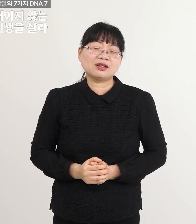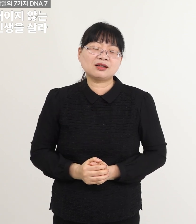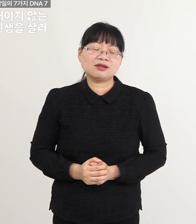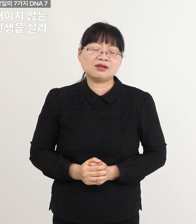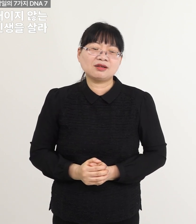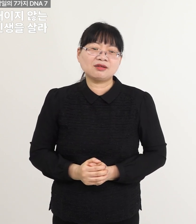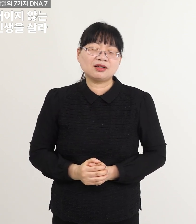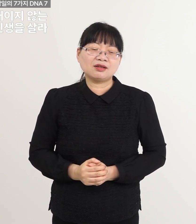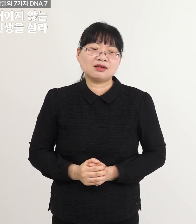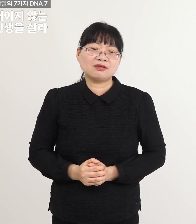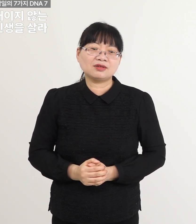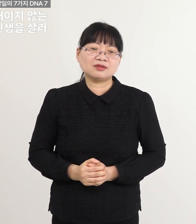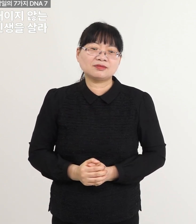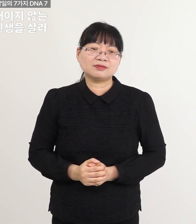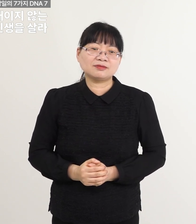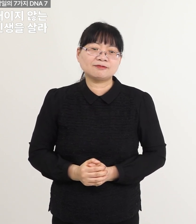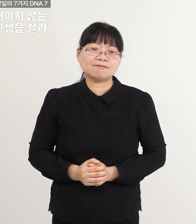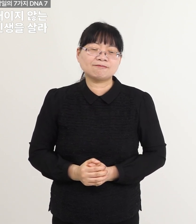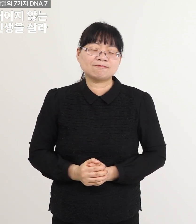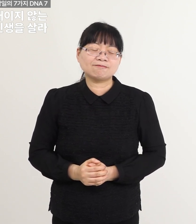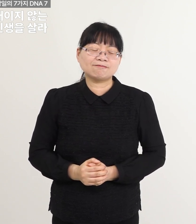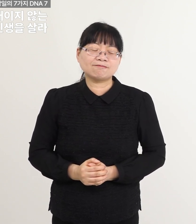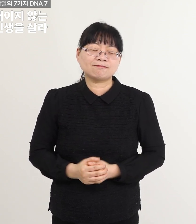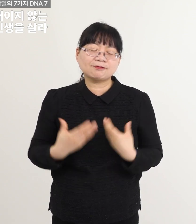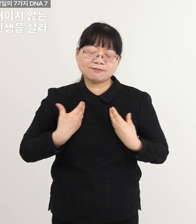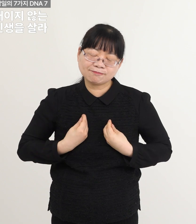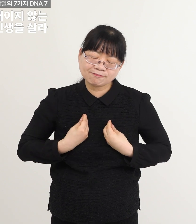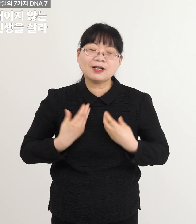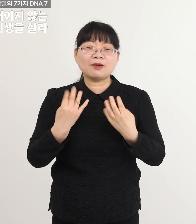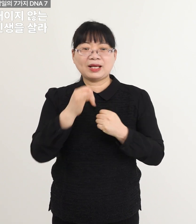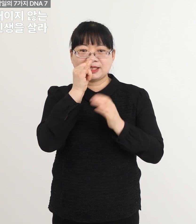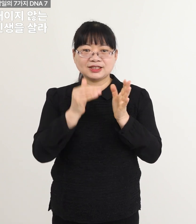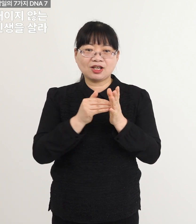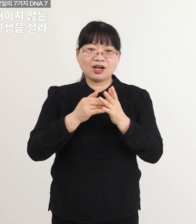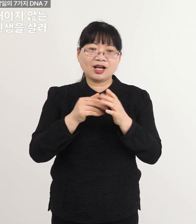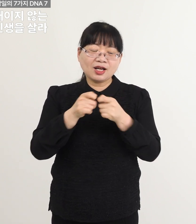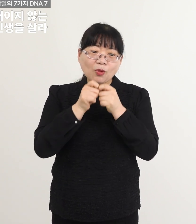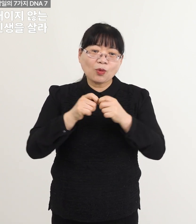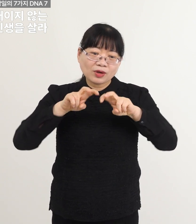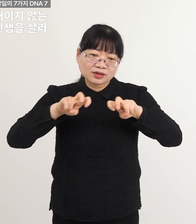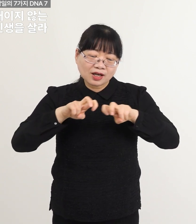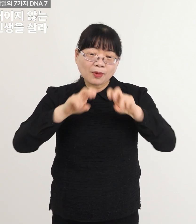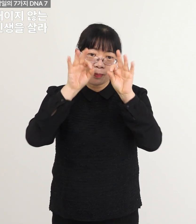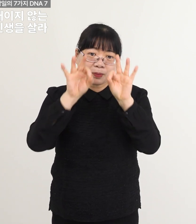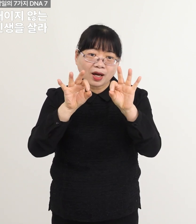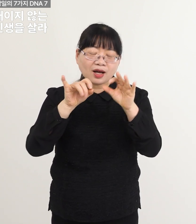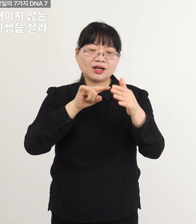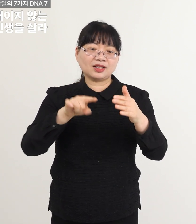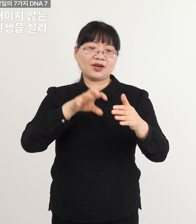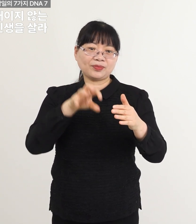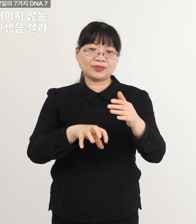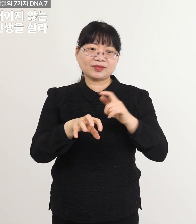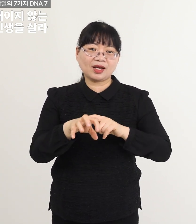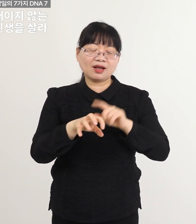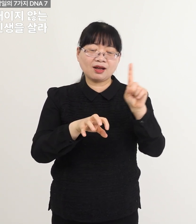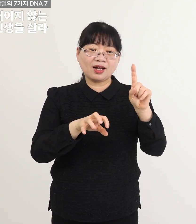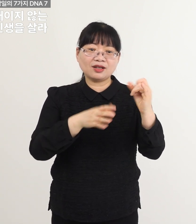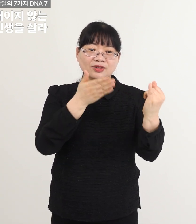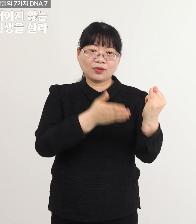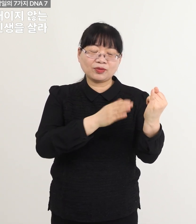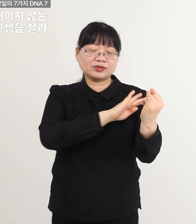많아요. 그러나 곰곰이 들여다보면 그 가운데에서도 어느